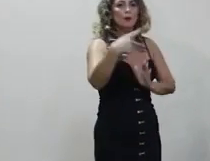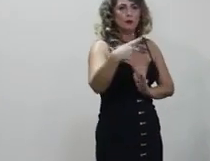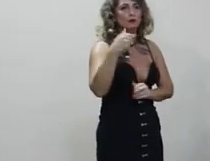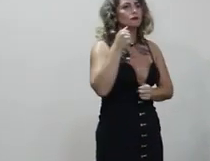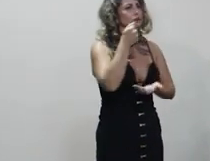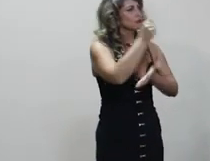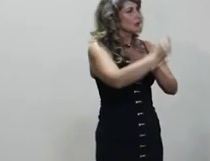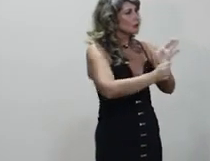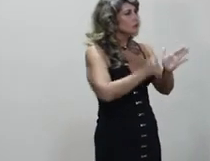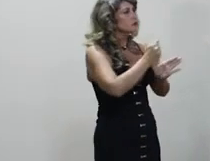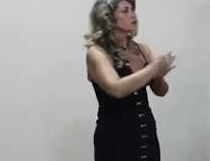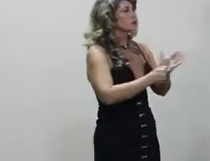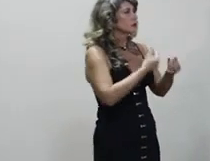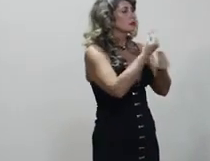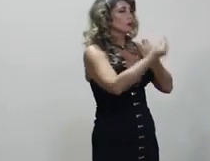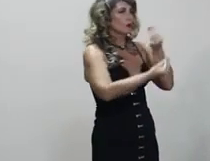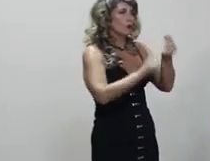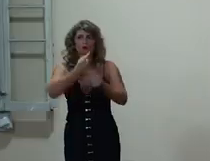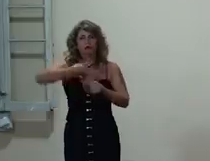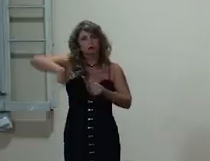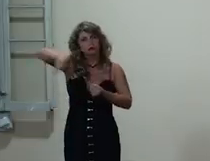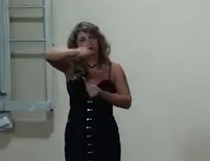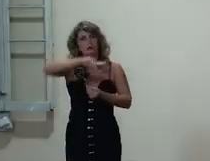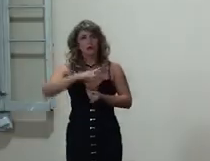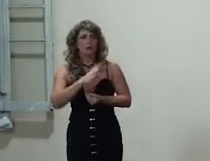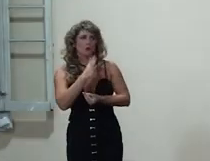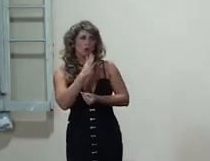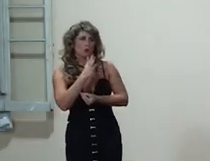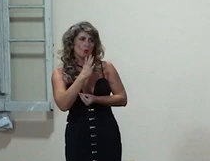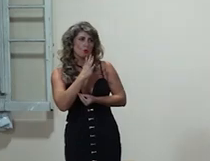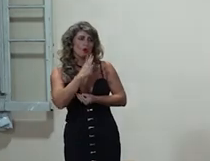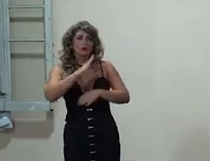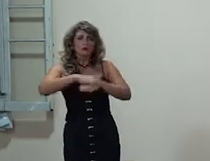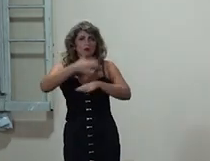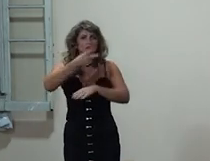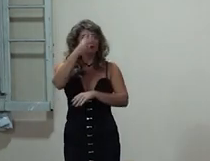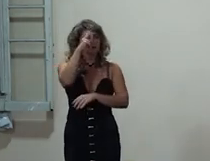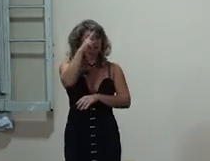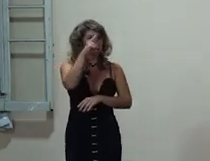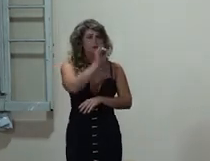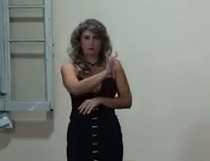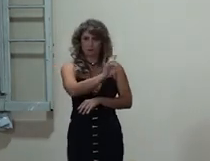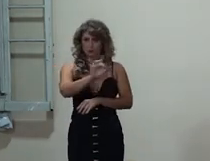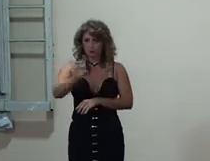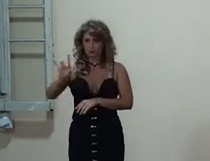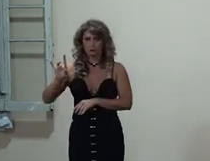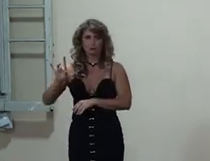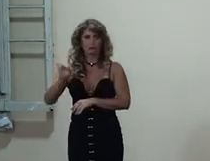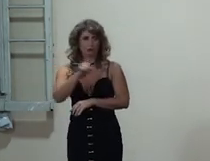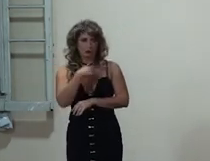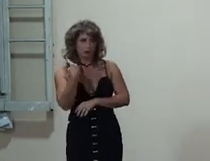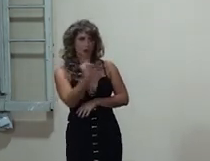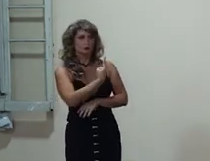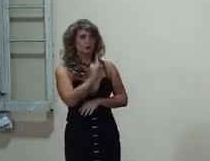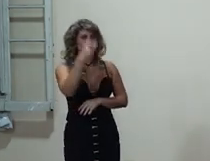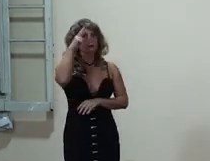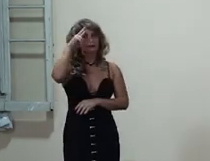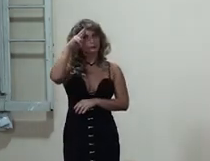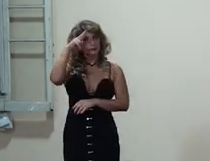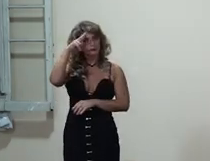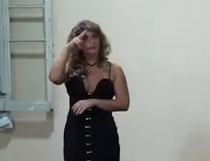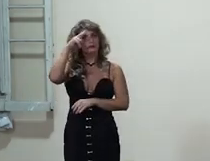é? Vocês conhecem bem a história de vocês, né? Que é a nossa história, é